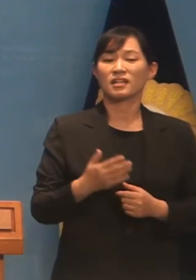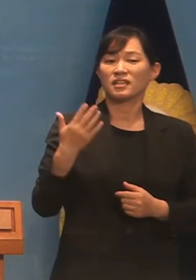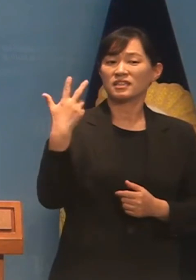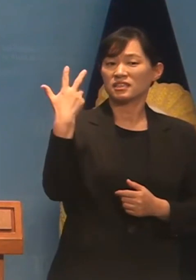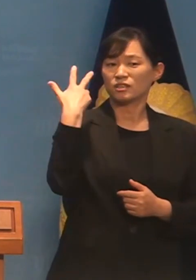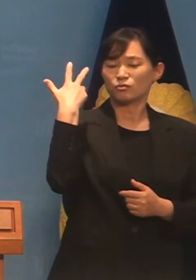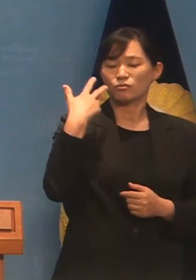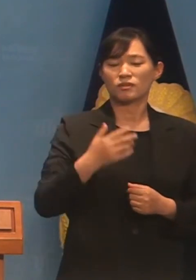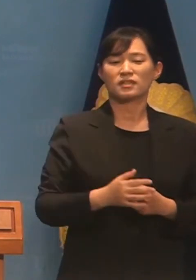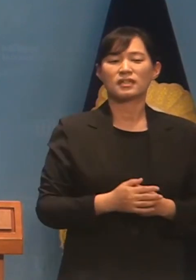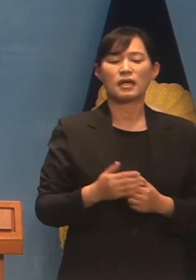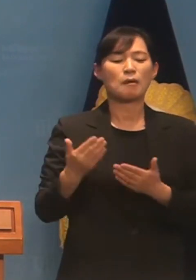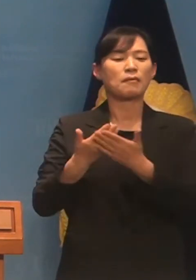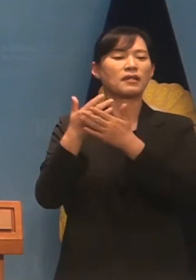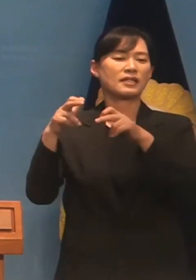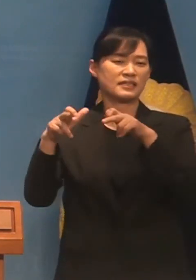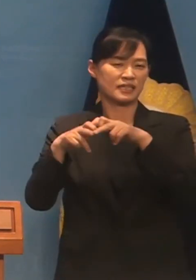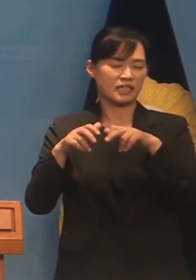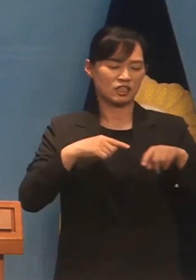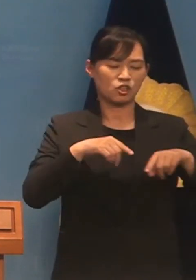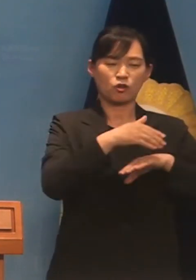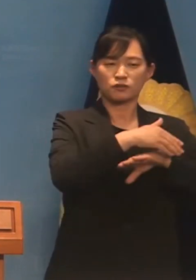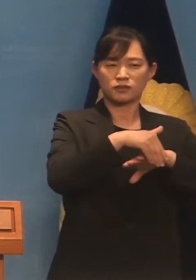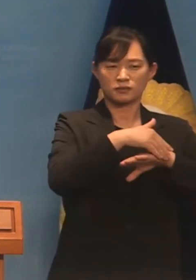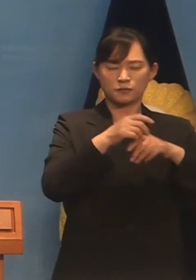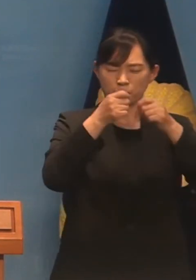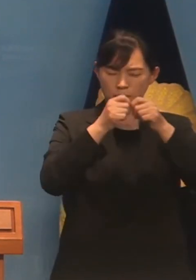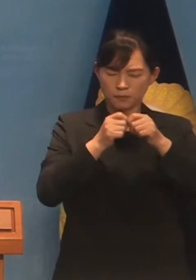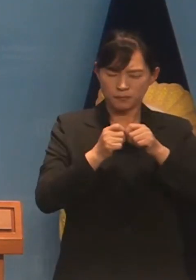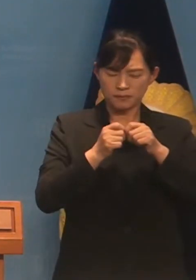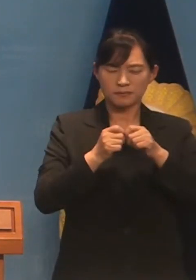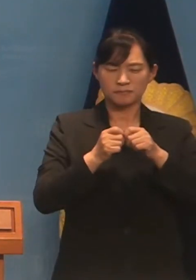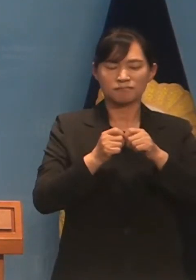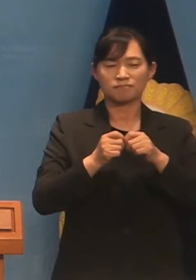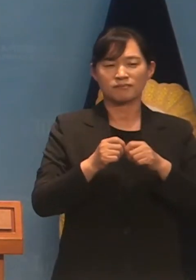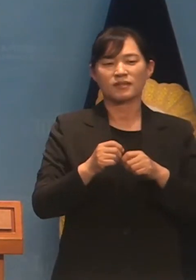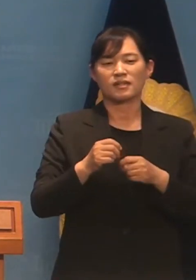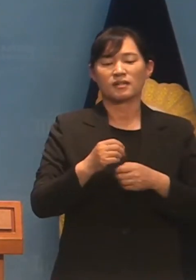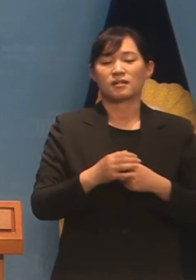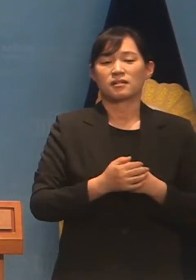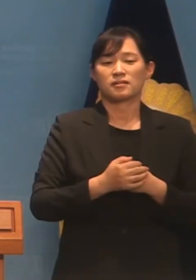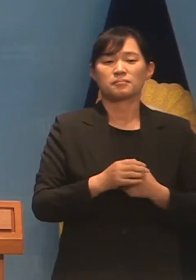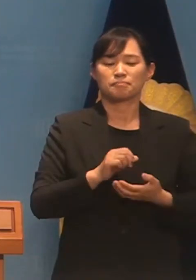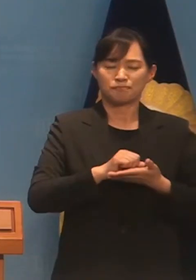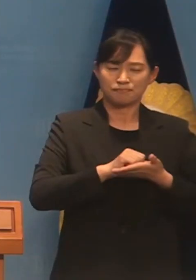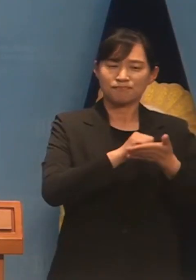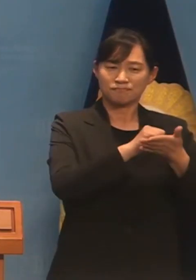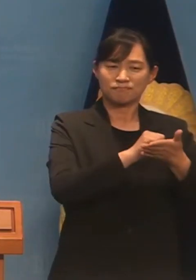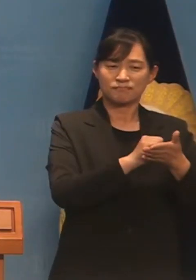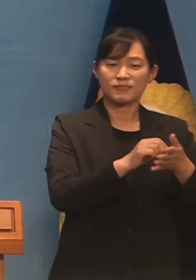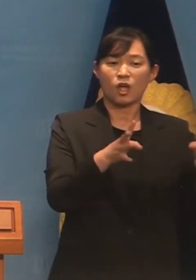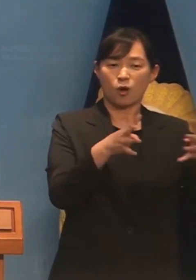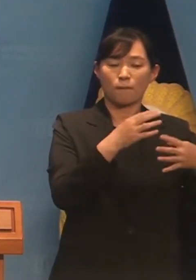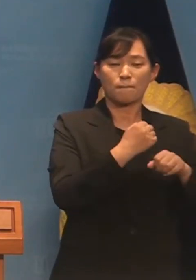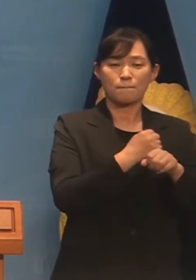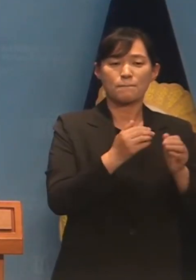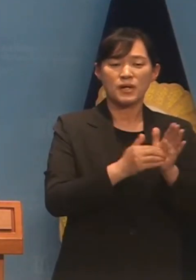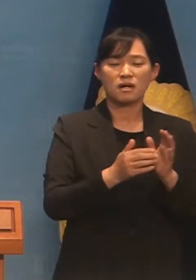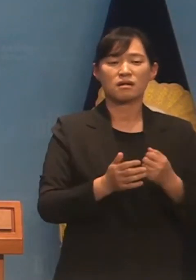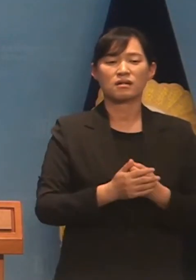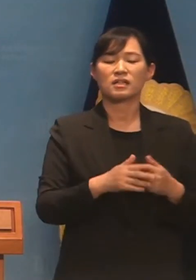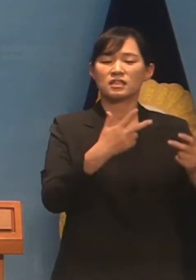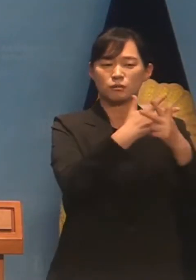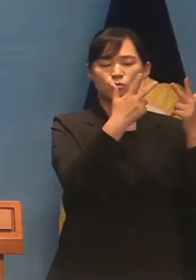지난주에 저희는 발달장애인 정책을 꼼꼼히 담아서 정책 협약식도 했습니다. 그리고